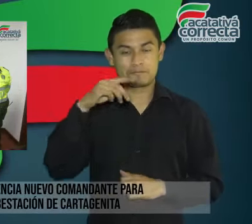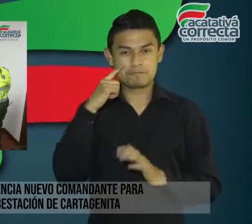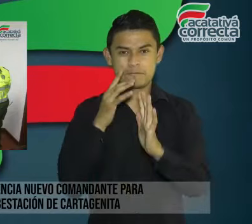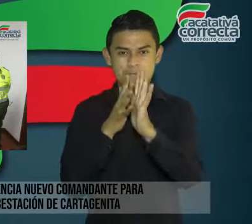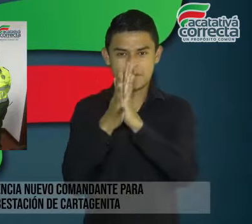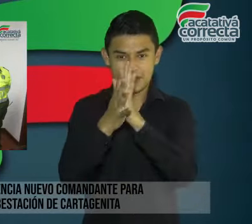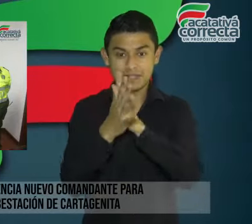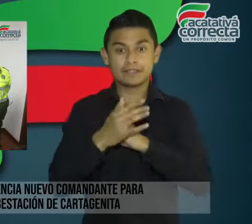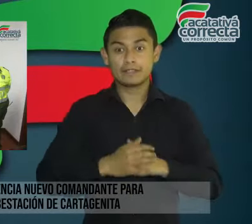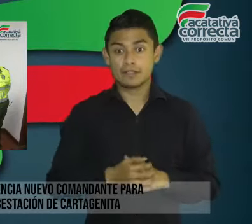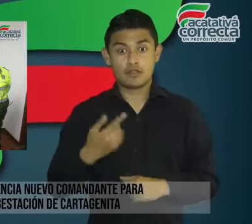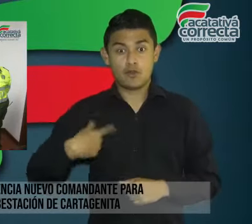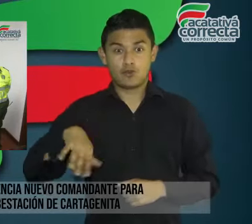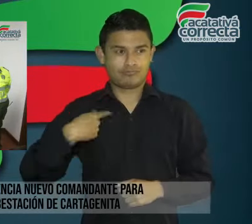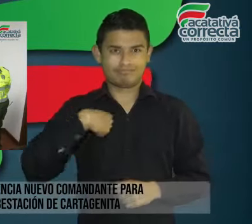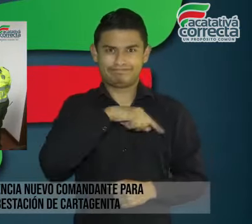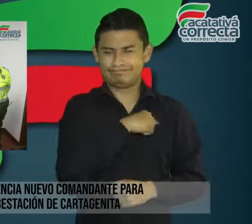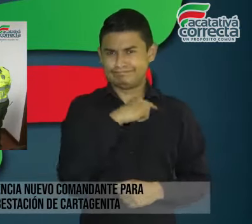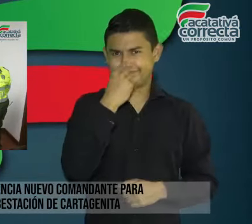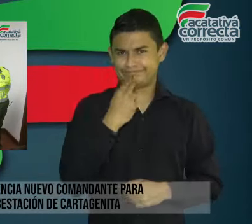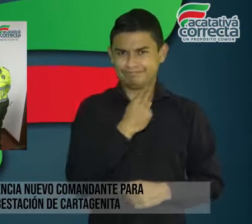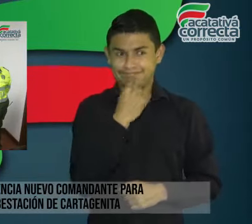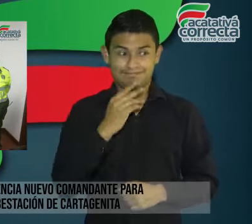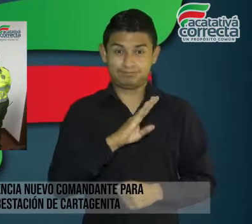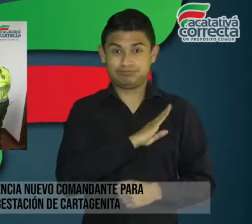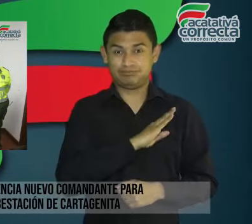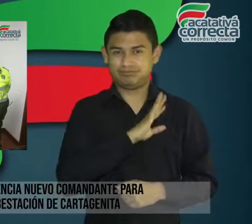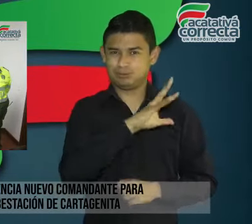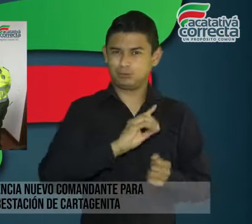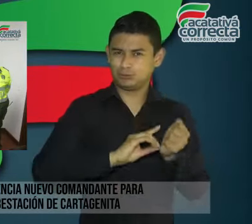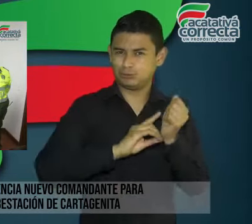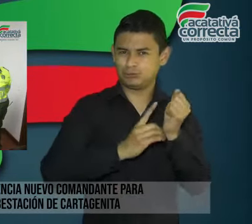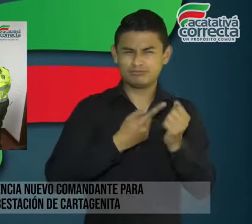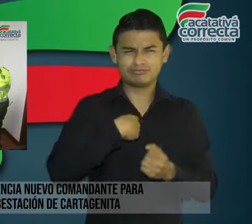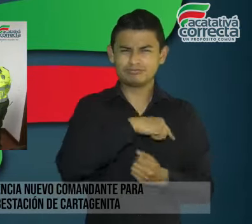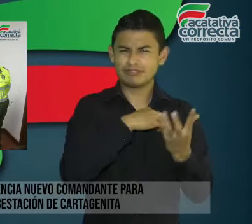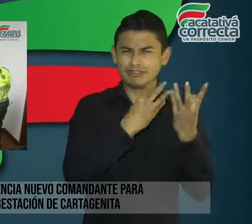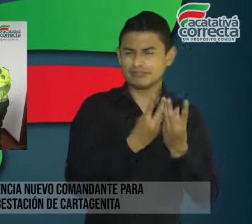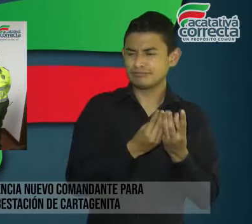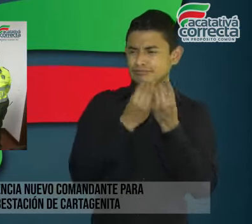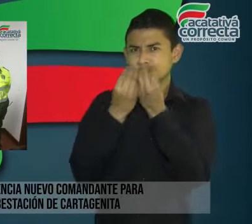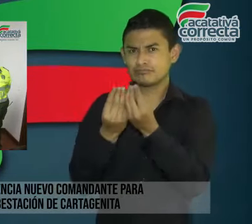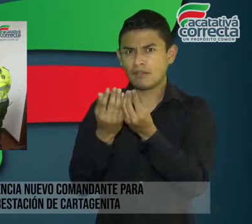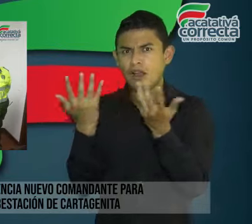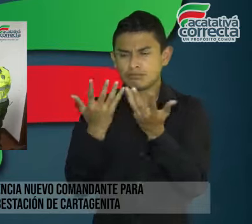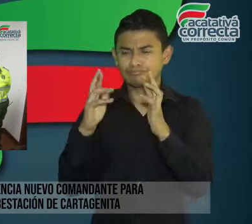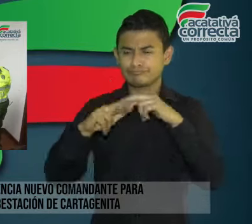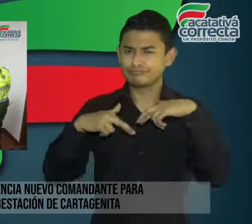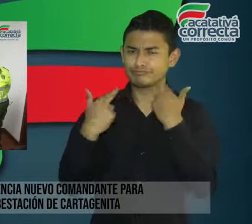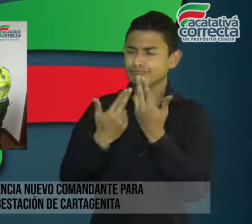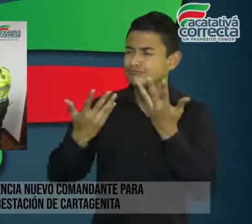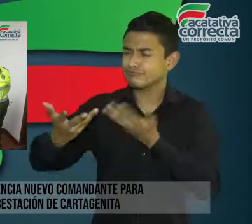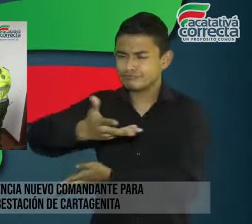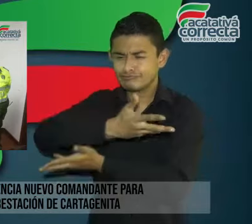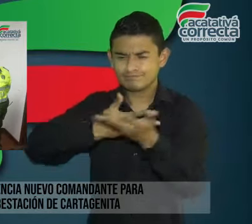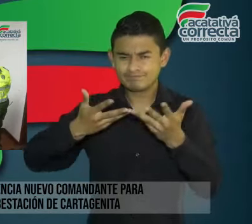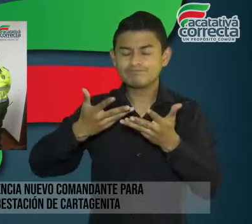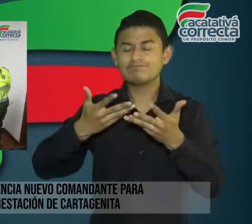Giancarlo Bravo, quien fue designado como nuevo comandante de la subestación de Cartagenita, acto que contó con la